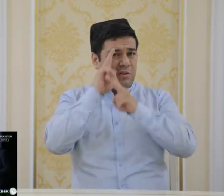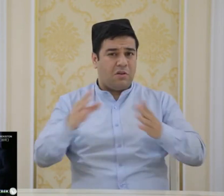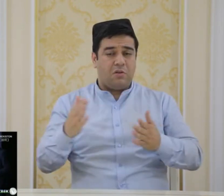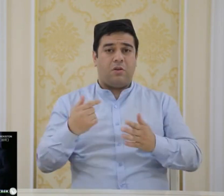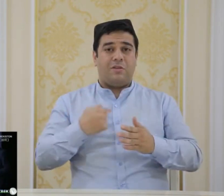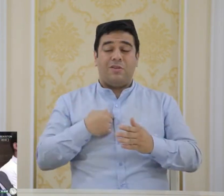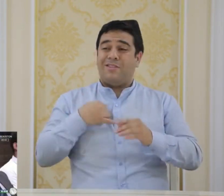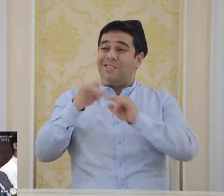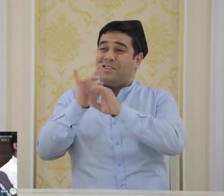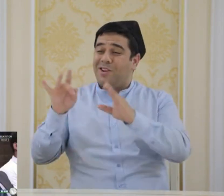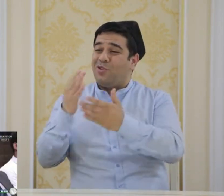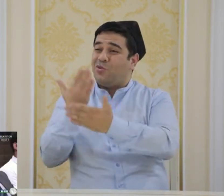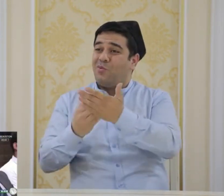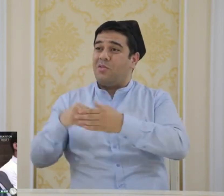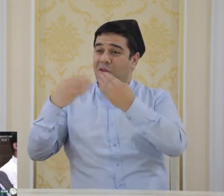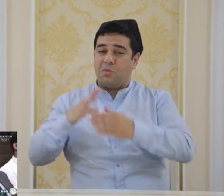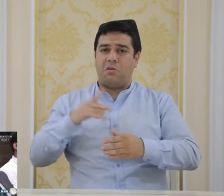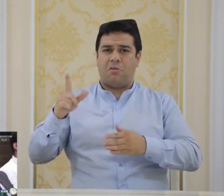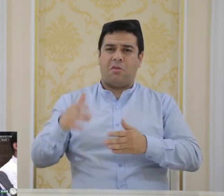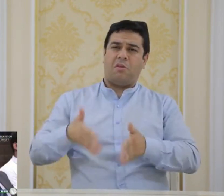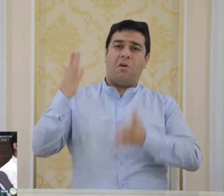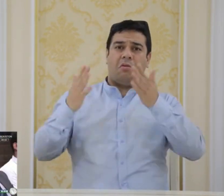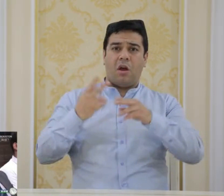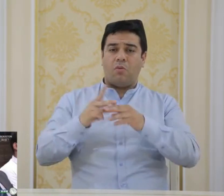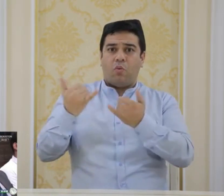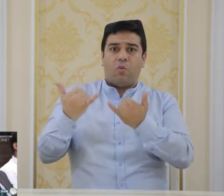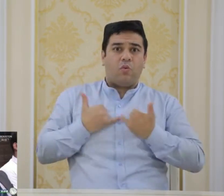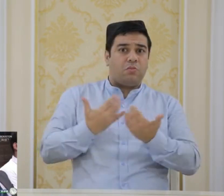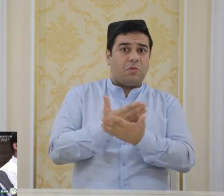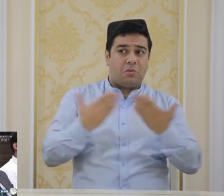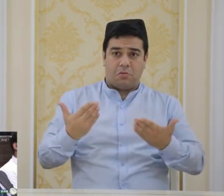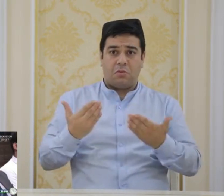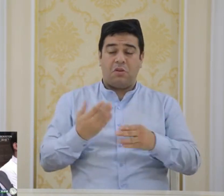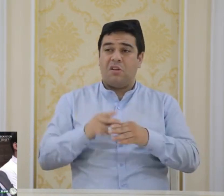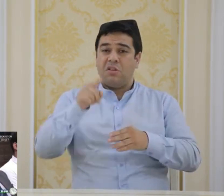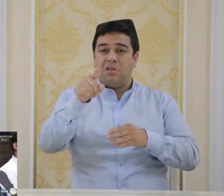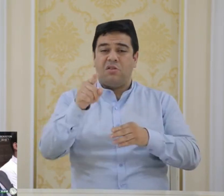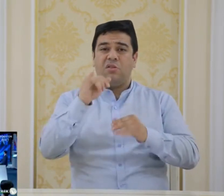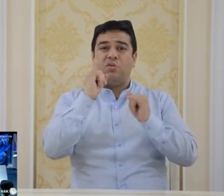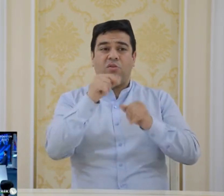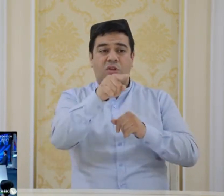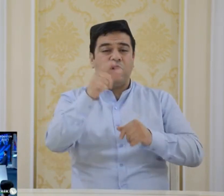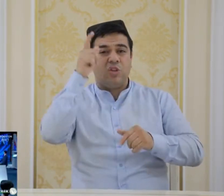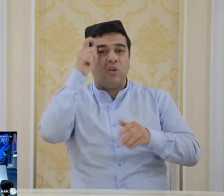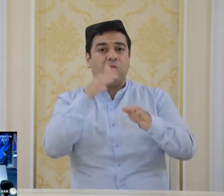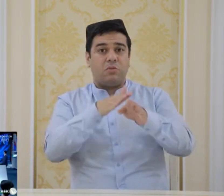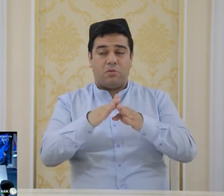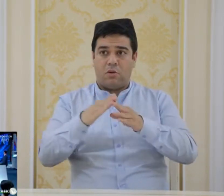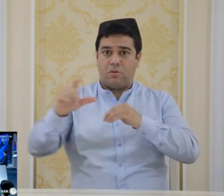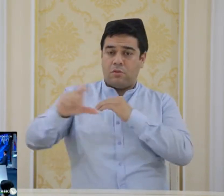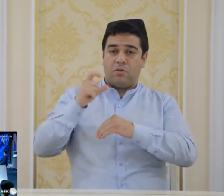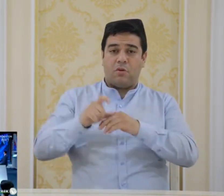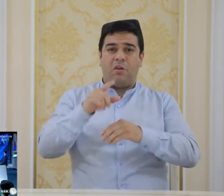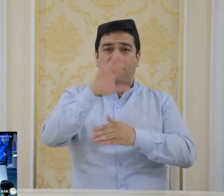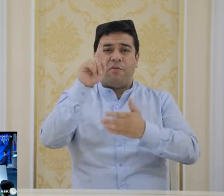nima qilib, nasihat qilib, bir nimasi qilib gapirsam, sizni ichingizga deydi shayton kirib qolgan.